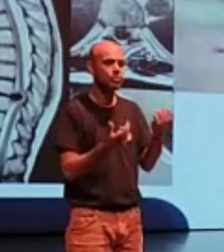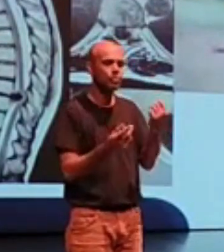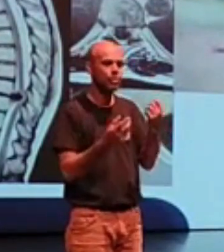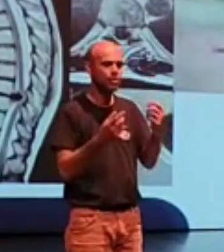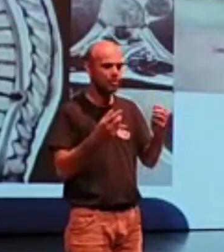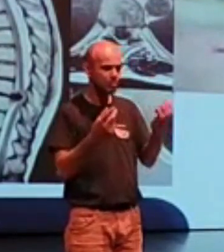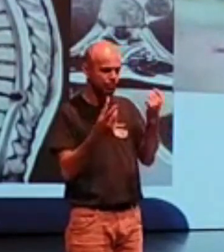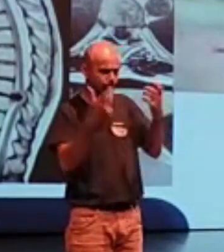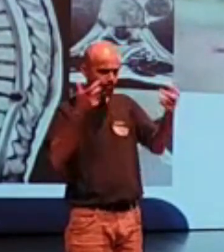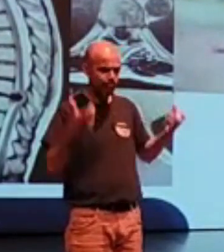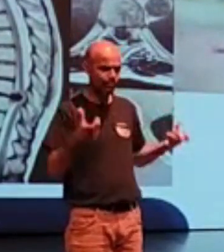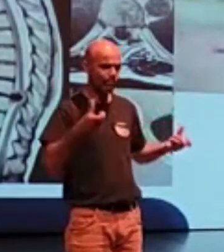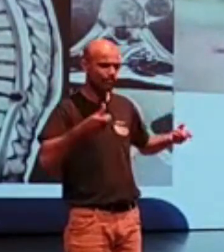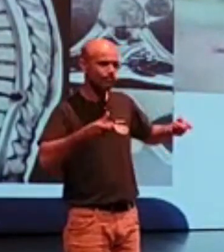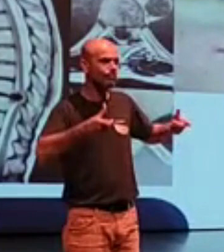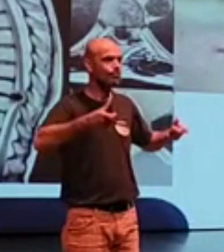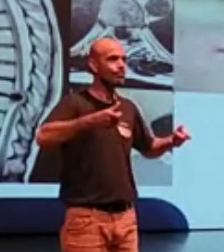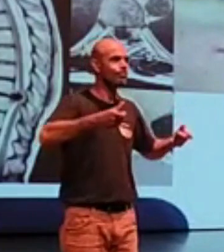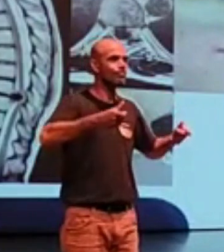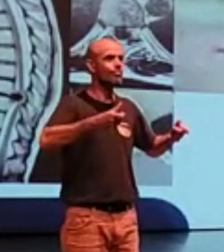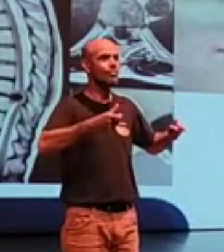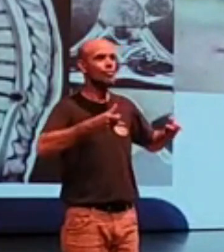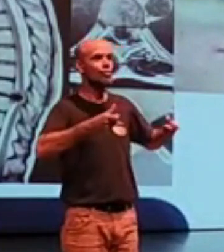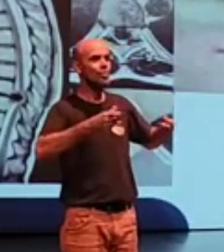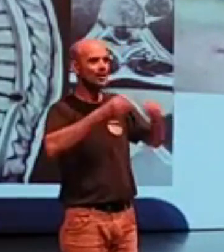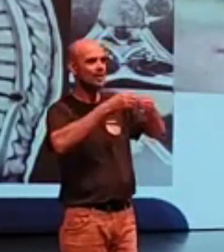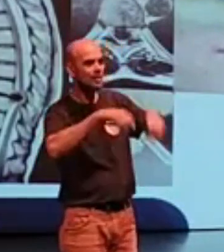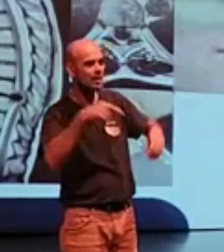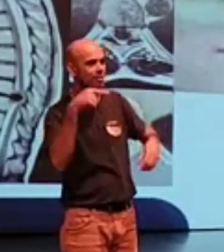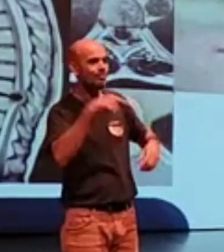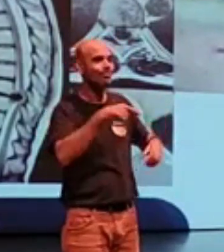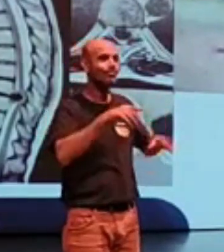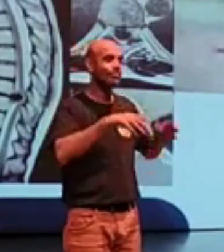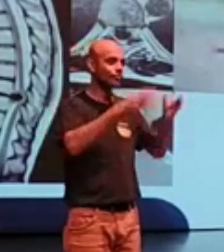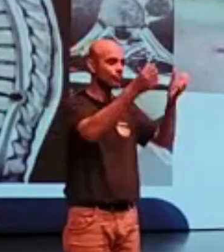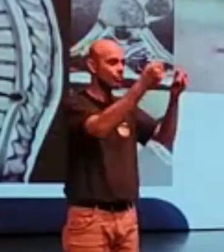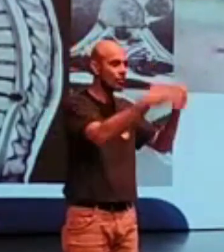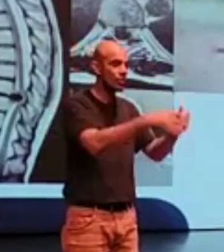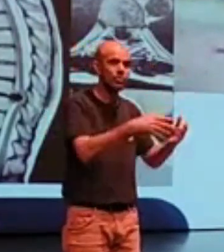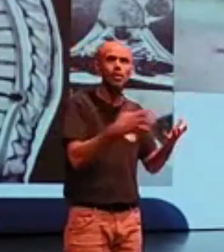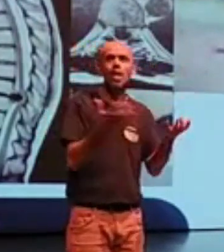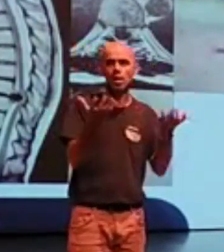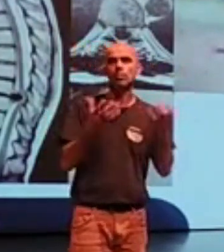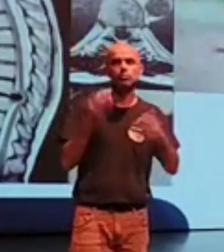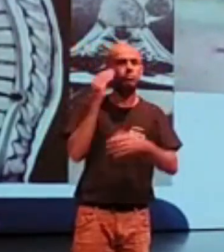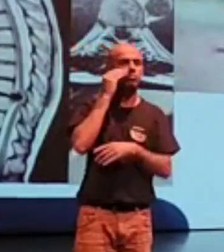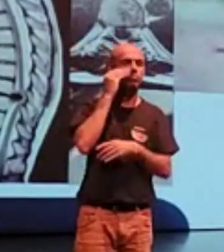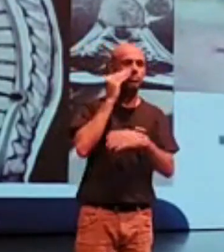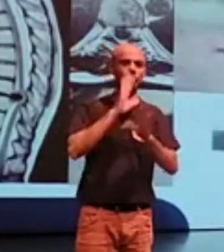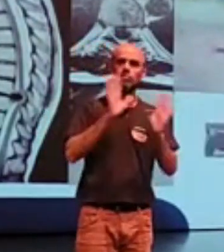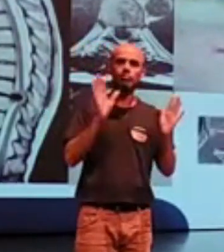fica se questionando, será que eu vou causar algum dano para ela? E foi explicado isso a ela, e ela queria tentar.